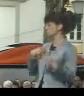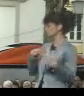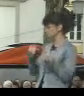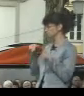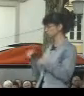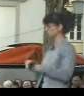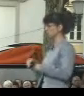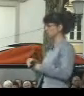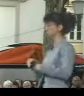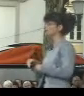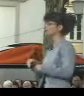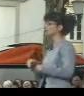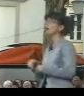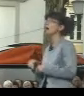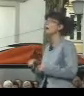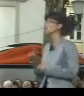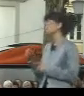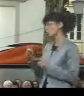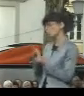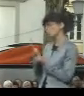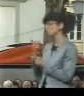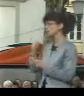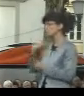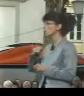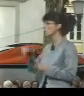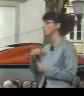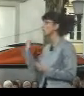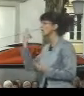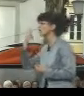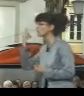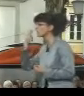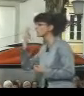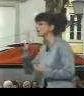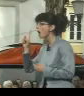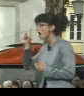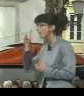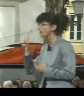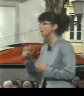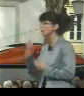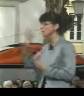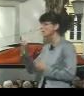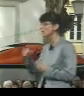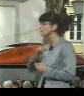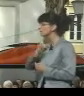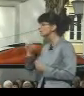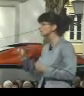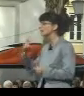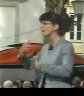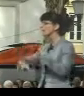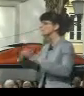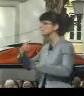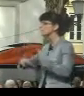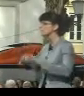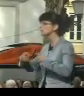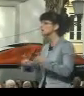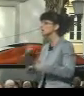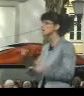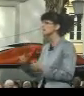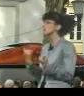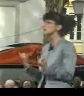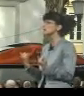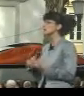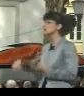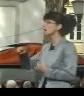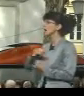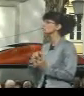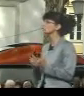umaknili. Kaj nam je bilo tudi razumljivo. A 20 let nam je politika, katera nam danes